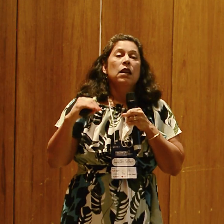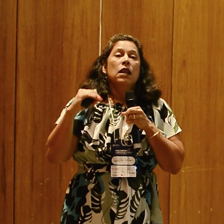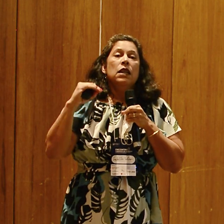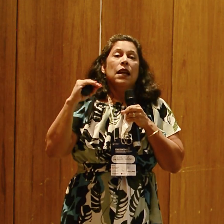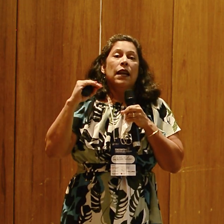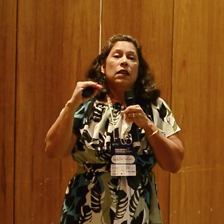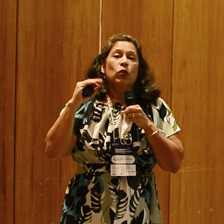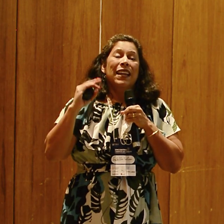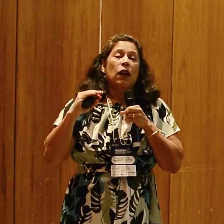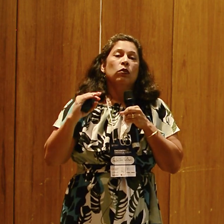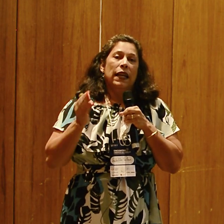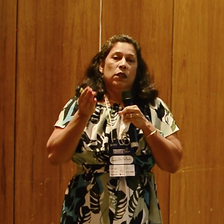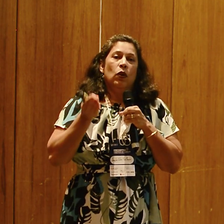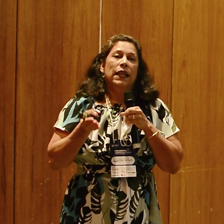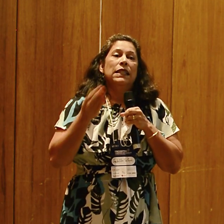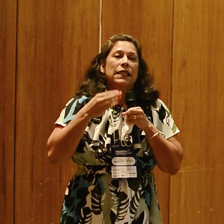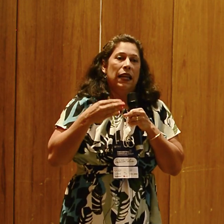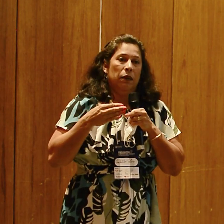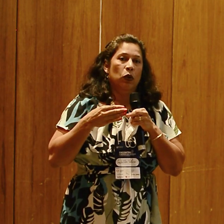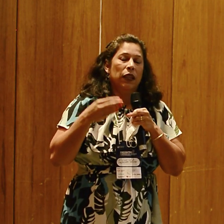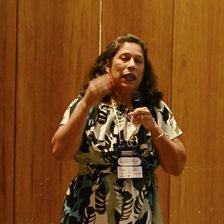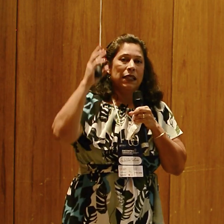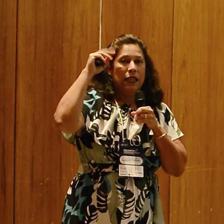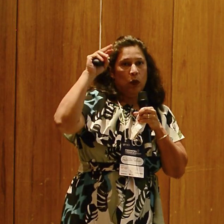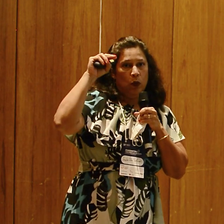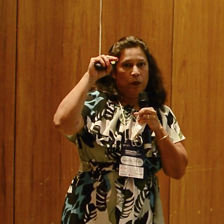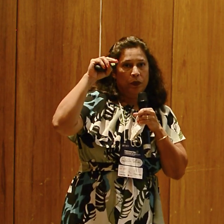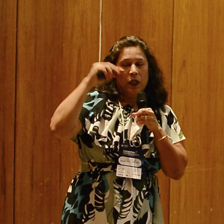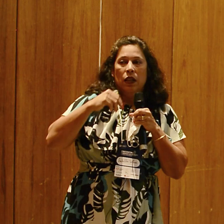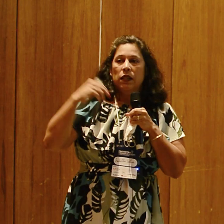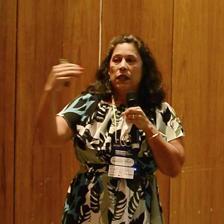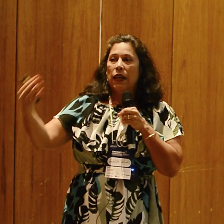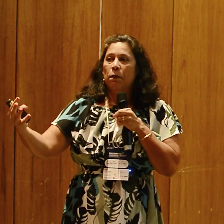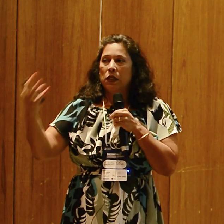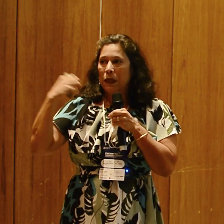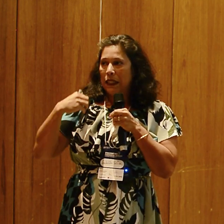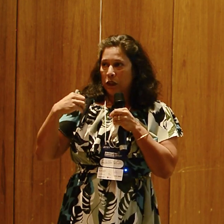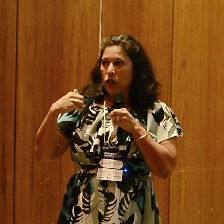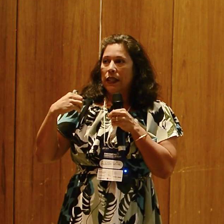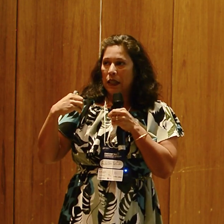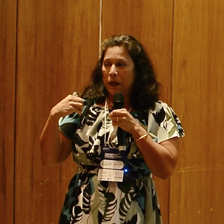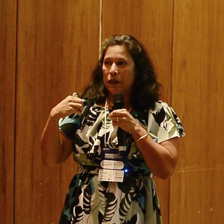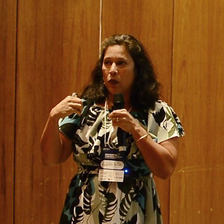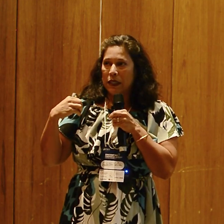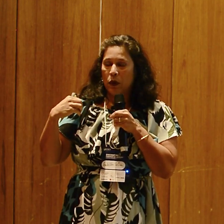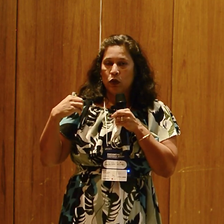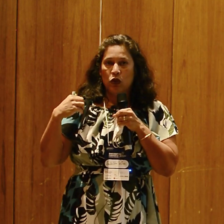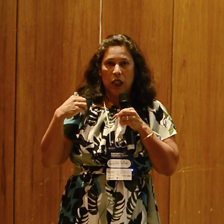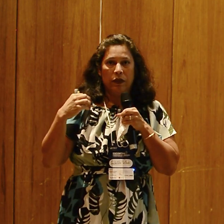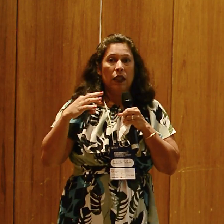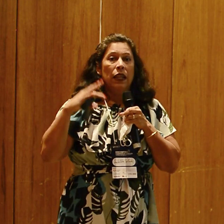né? E aí o que acontece com aquele cérebro que nasceu sem a possibilidade de receber a